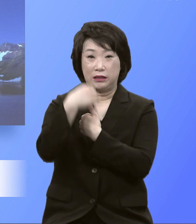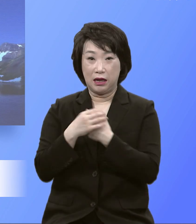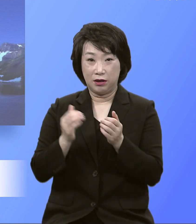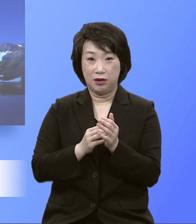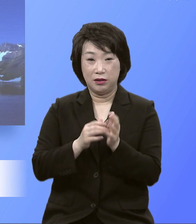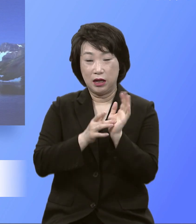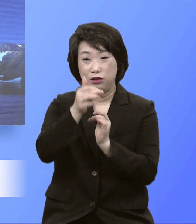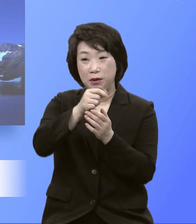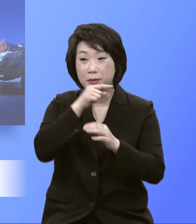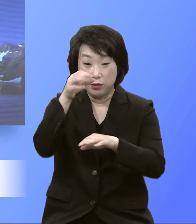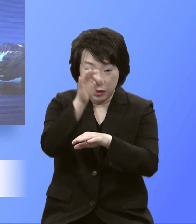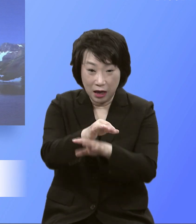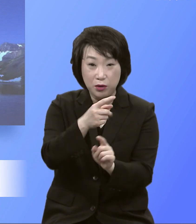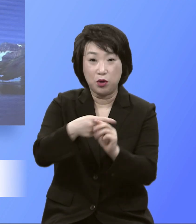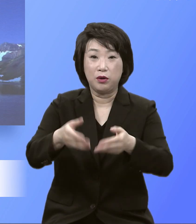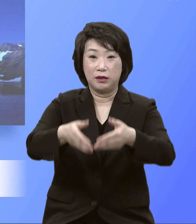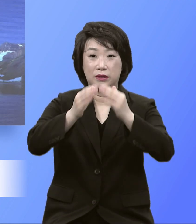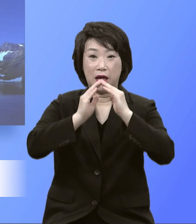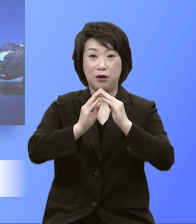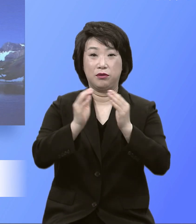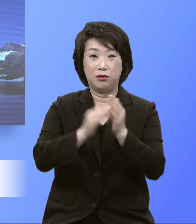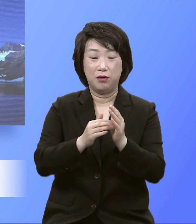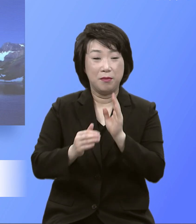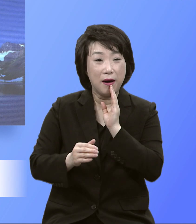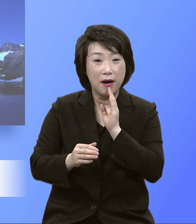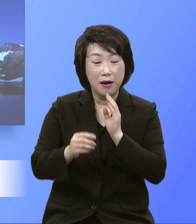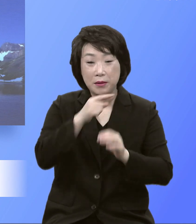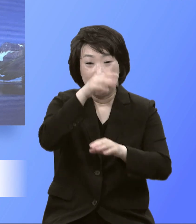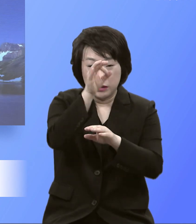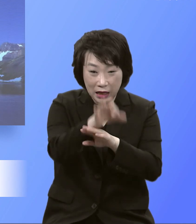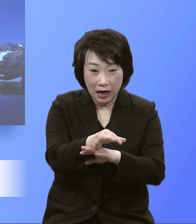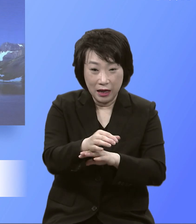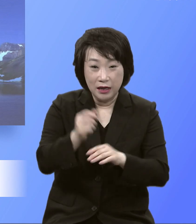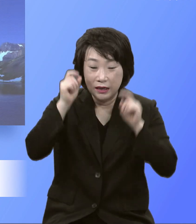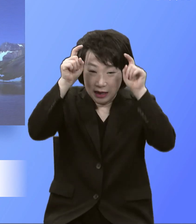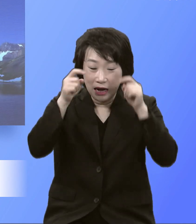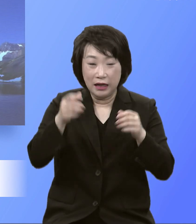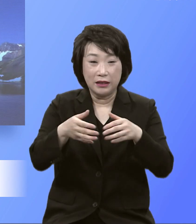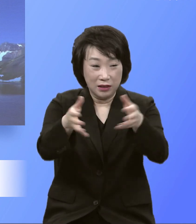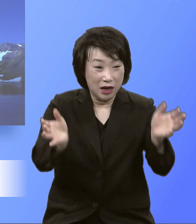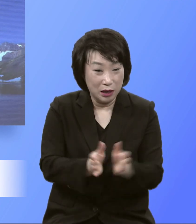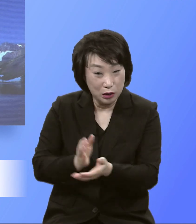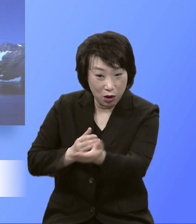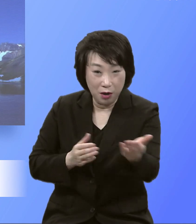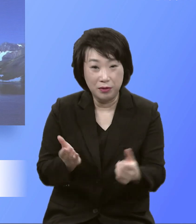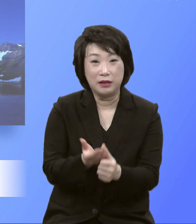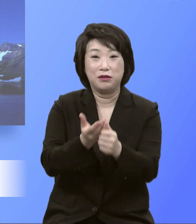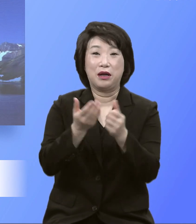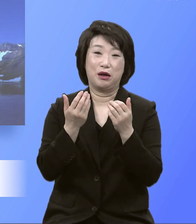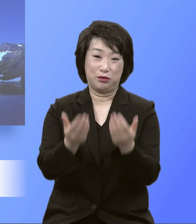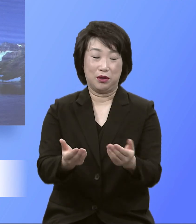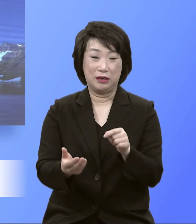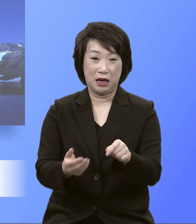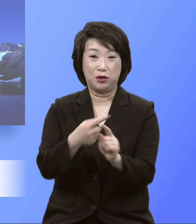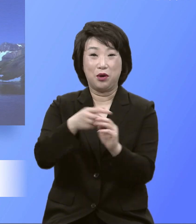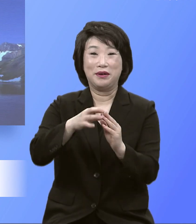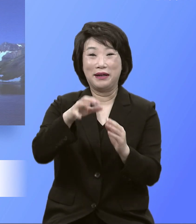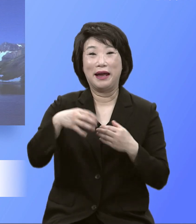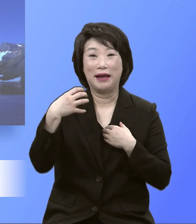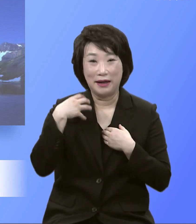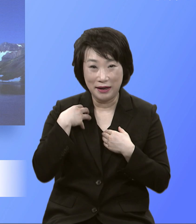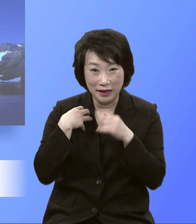피로 사신 교회를 세우시고 피로 사신 양떼를 치게 했다 이거다. 이게 교회가 하는